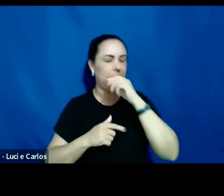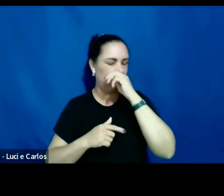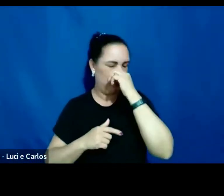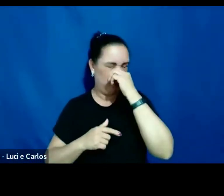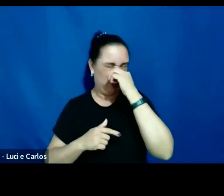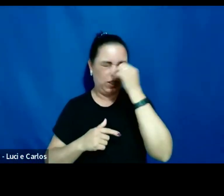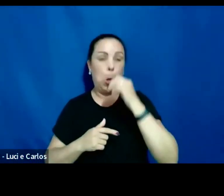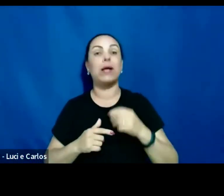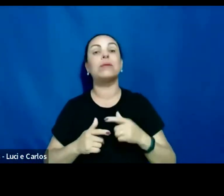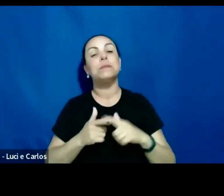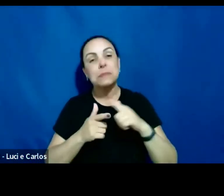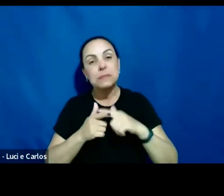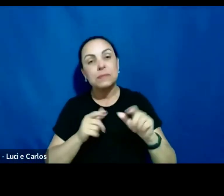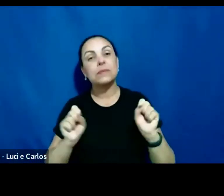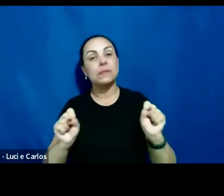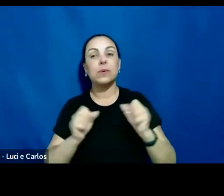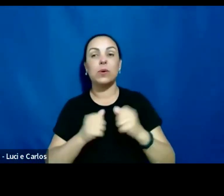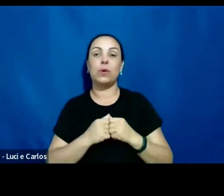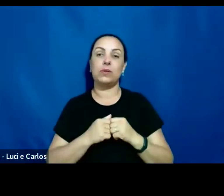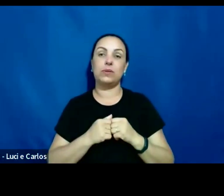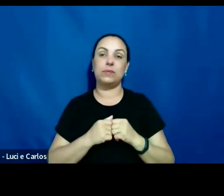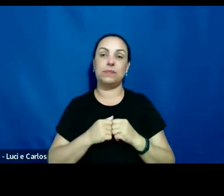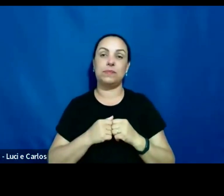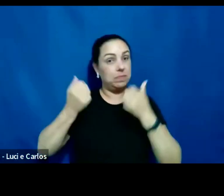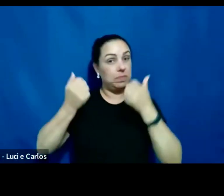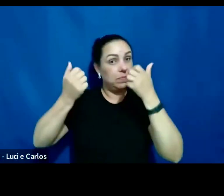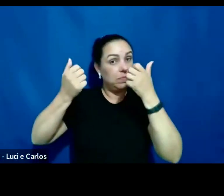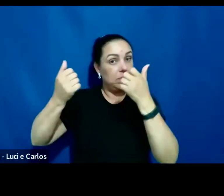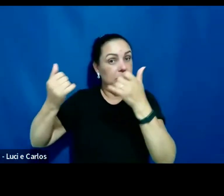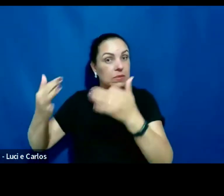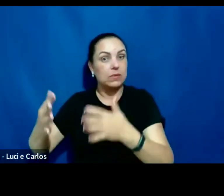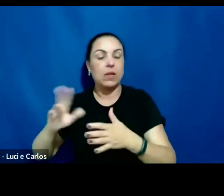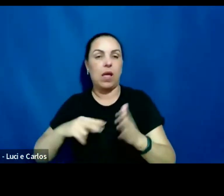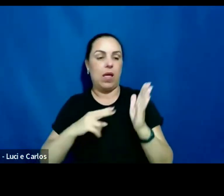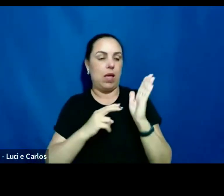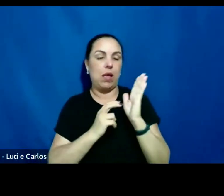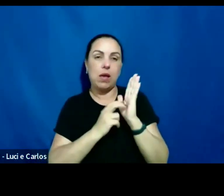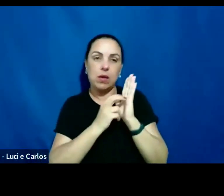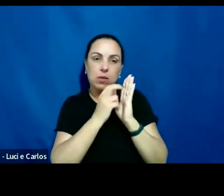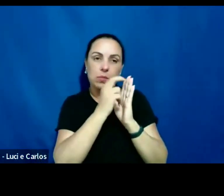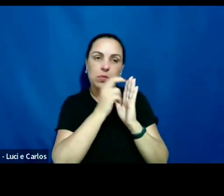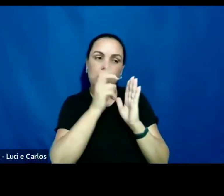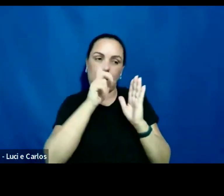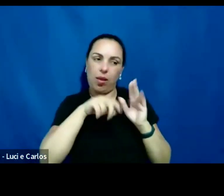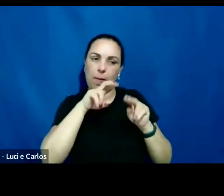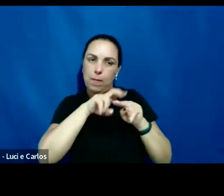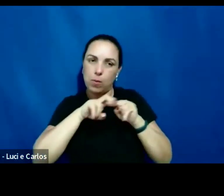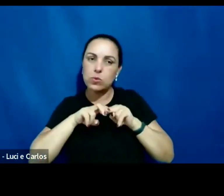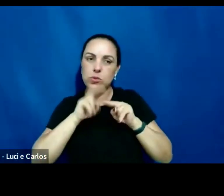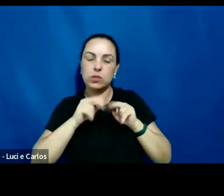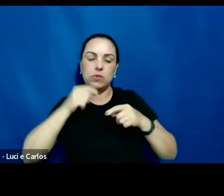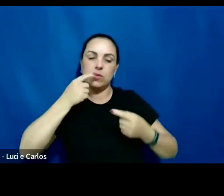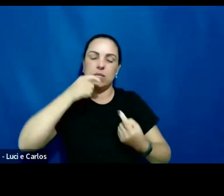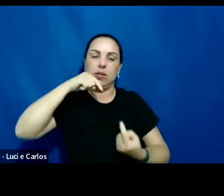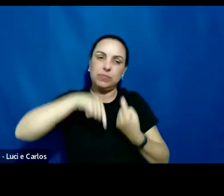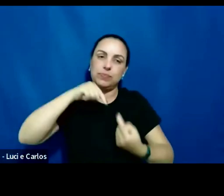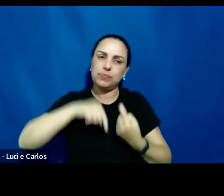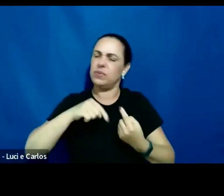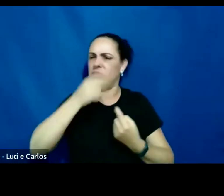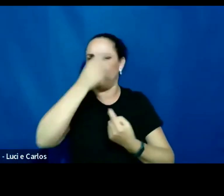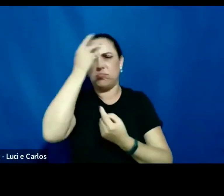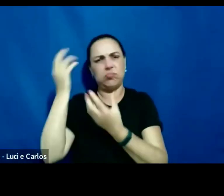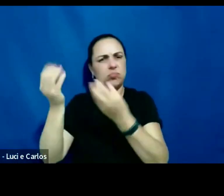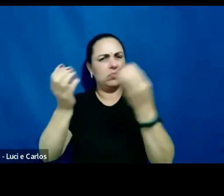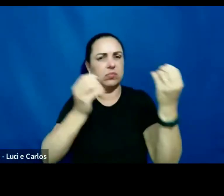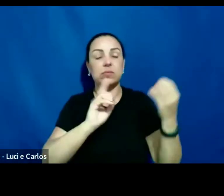consequências. Não estou falando que o anticoncepcional vai te causar trombose. Às vezes, em muitas pessoas, não.